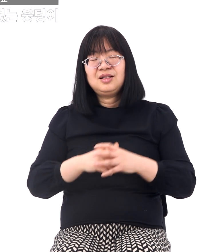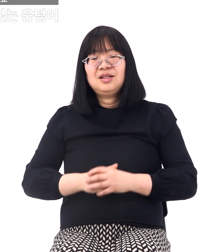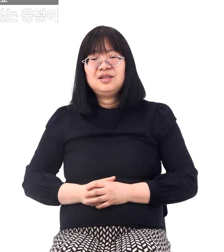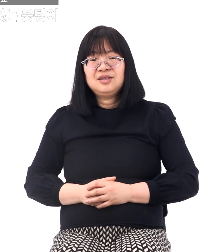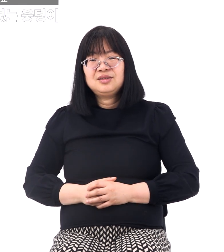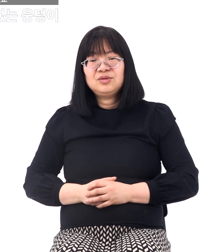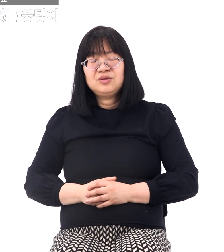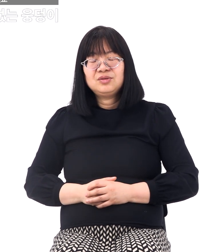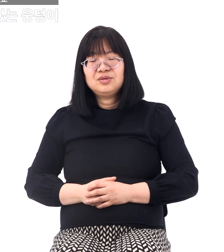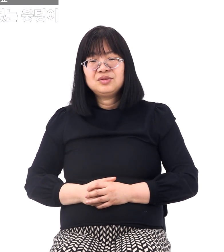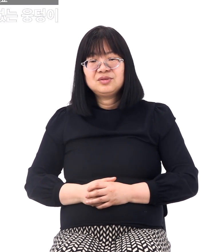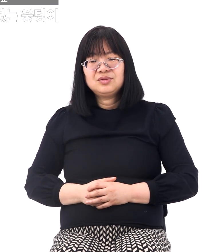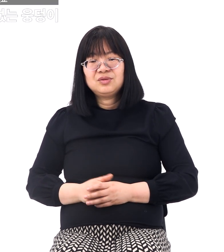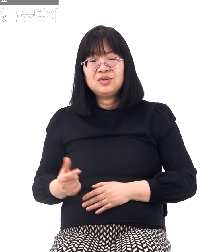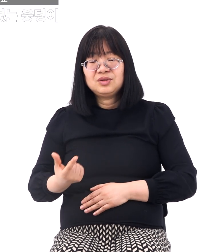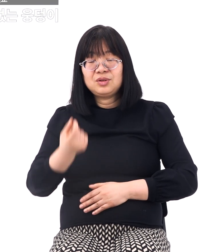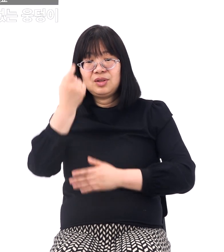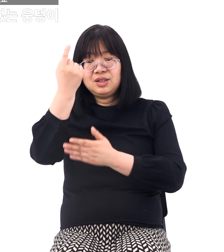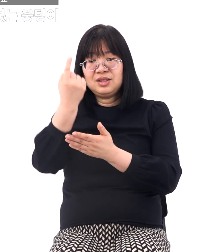이스라엘